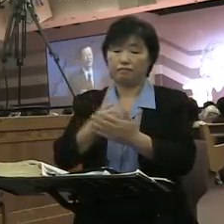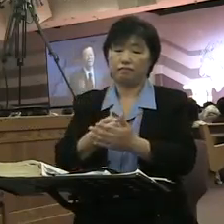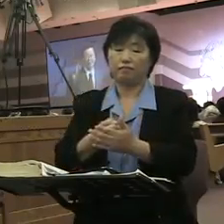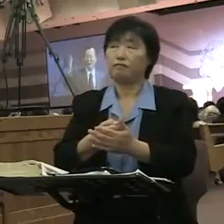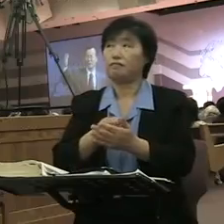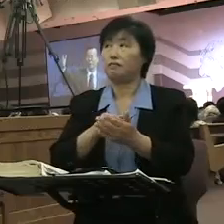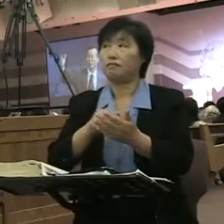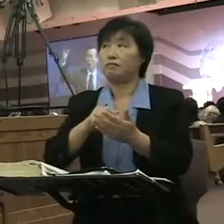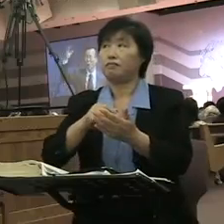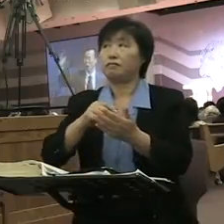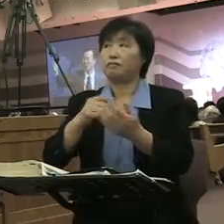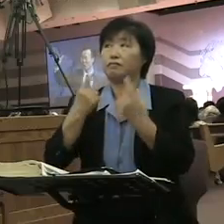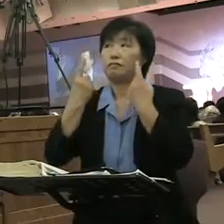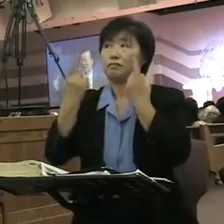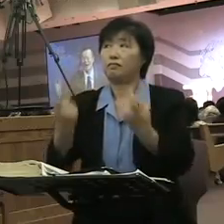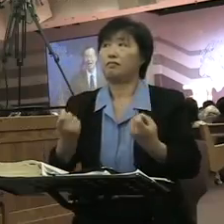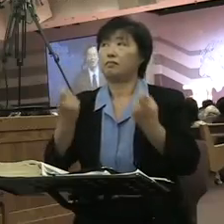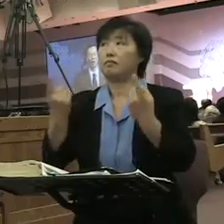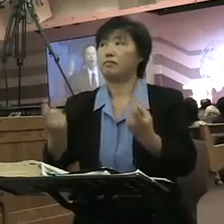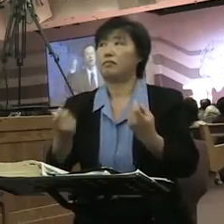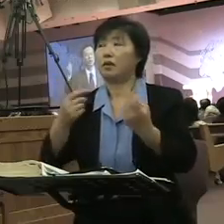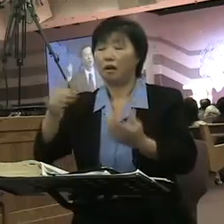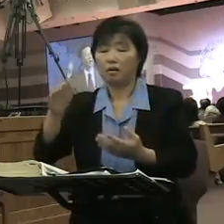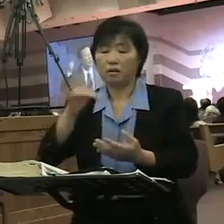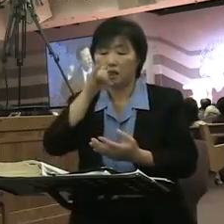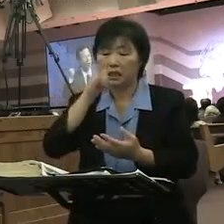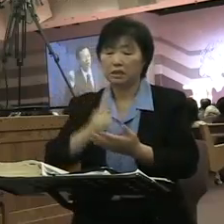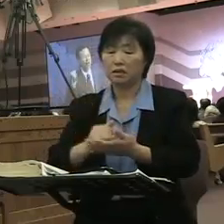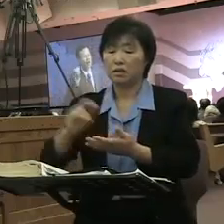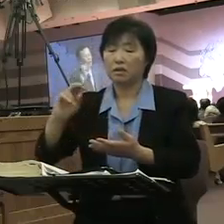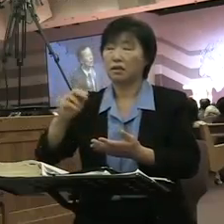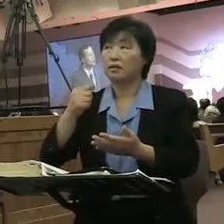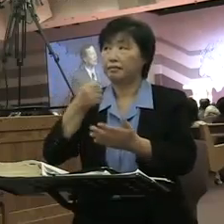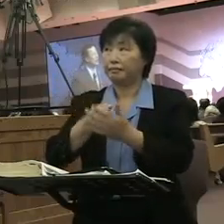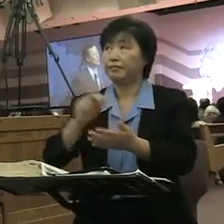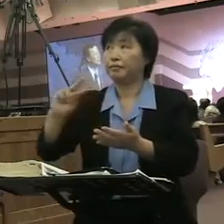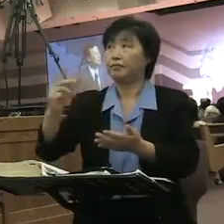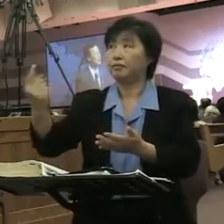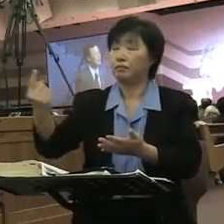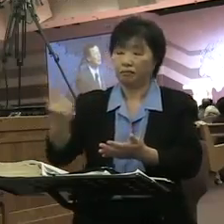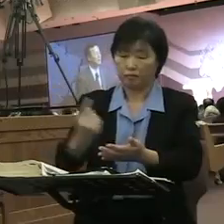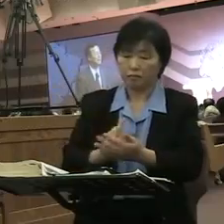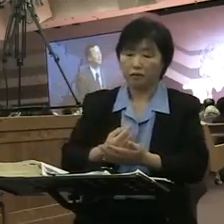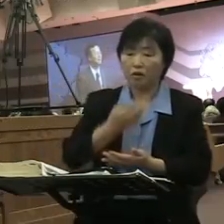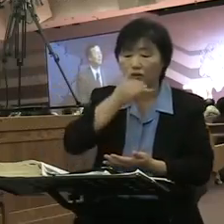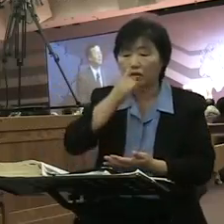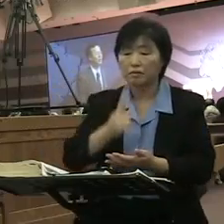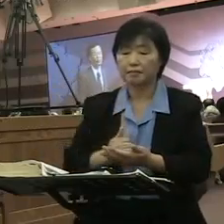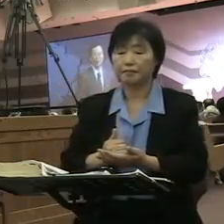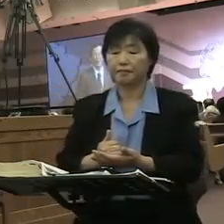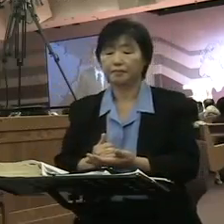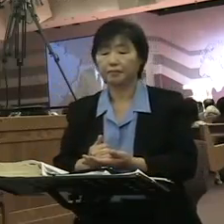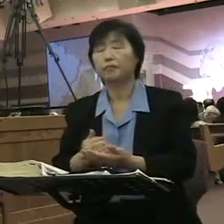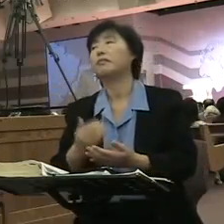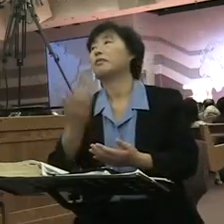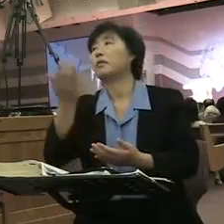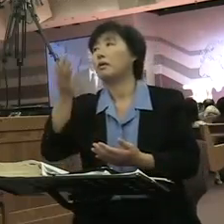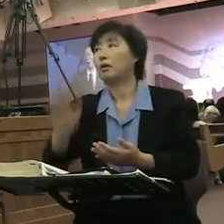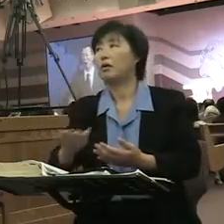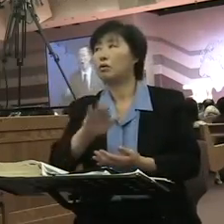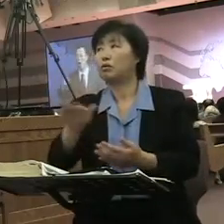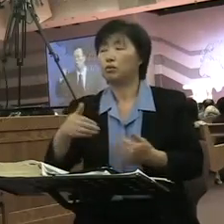돌아오는 날 패스포트 홀더스 라인 할 때 거기에 서서 정당하게 들어올 수가 있는 것입니다. 그러나